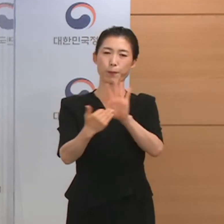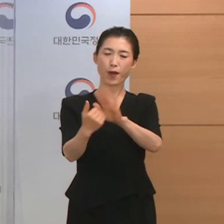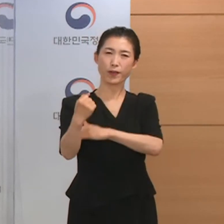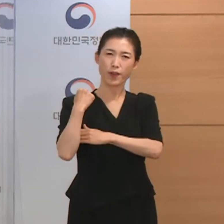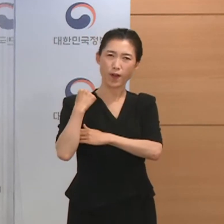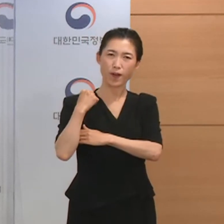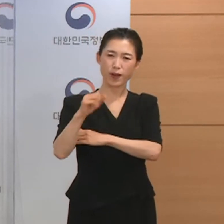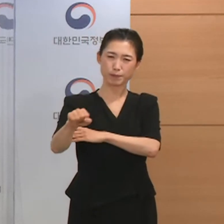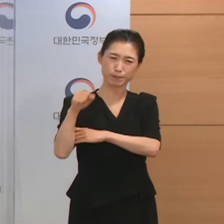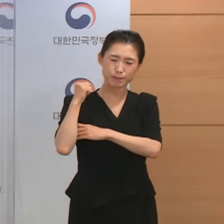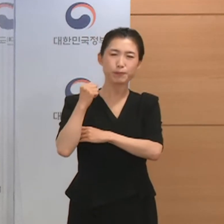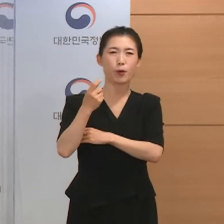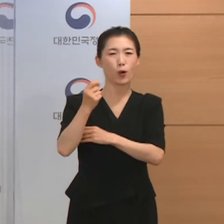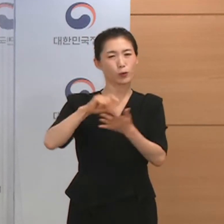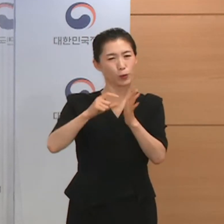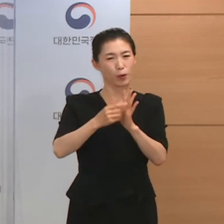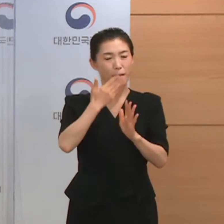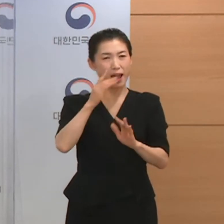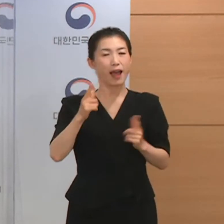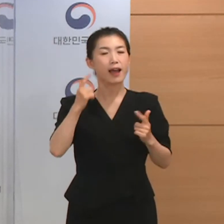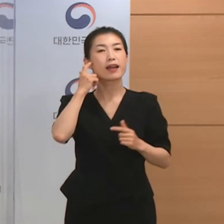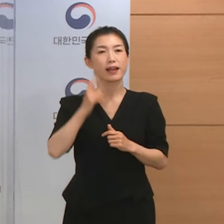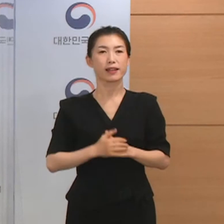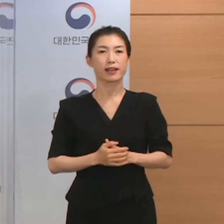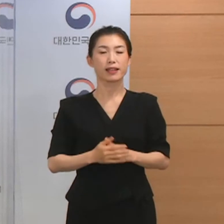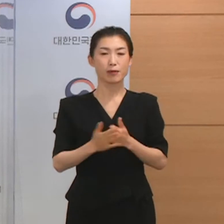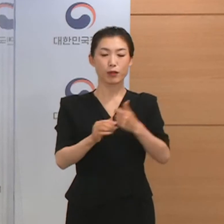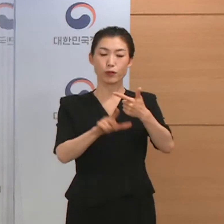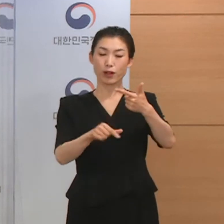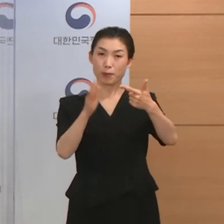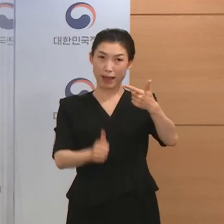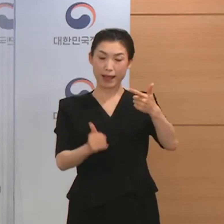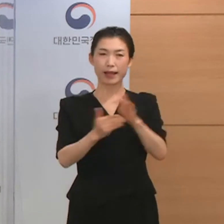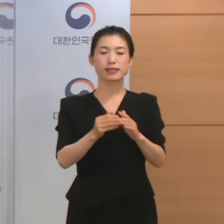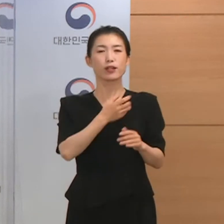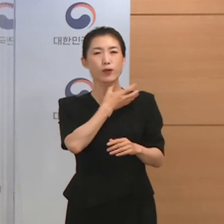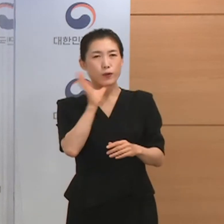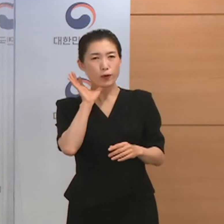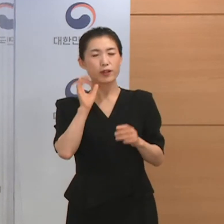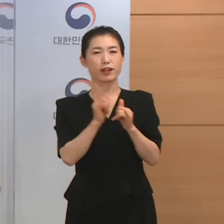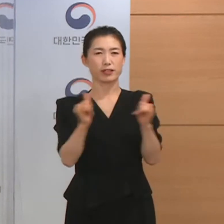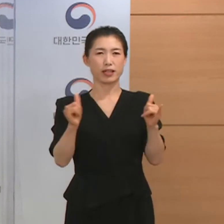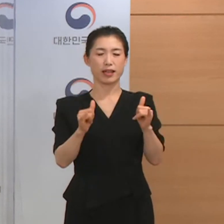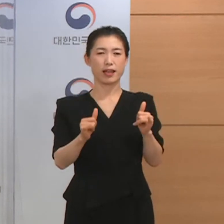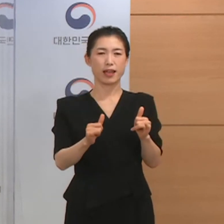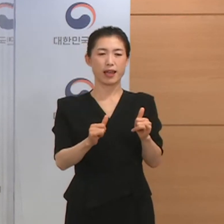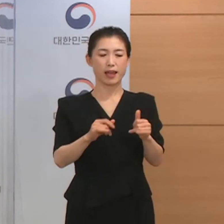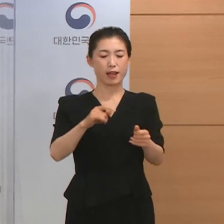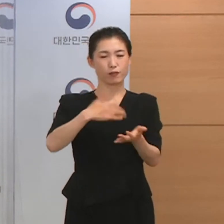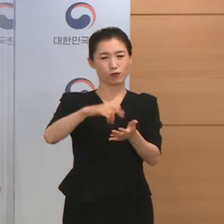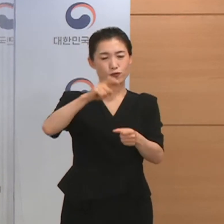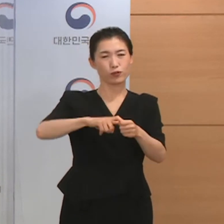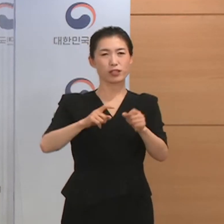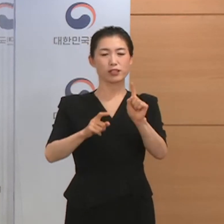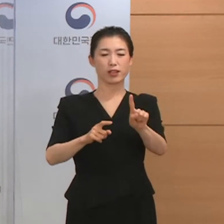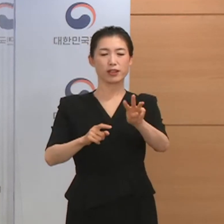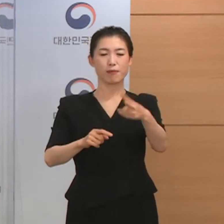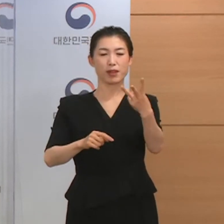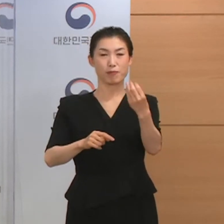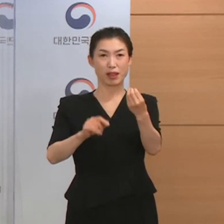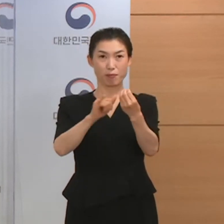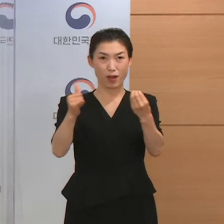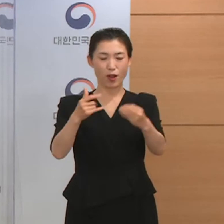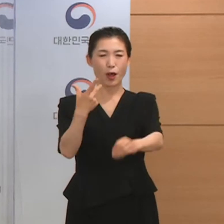있습니다. 따라서 6월 말까지 고령층 등 1,300만 명 접종이라고 하는 목표는 굉장히 중요한 목표이고,